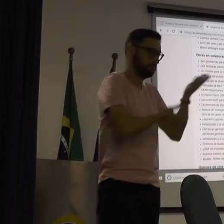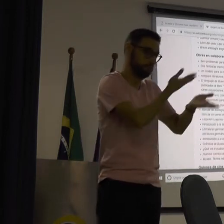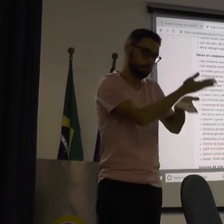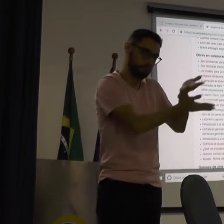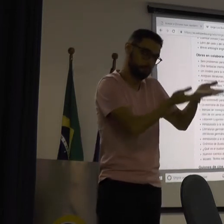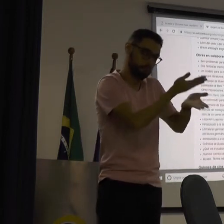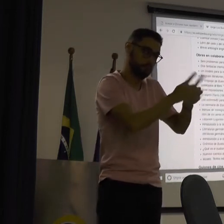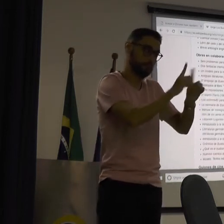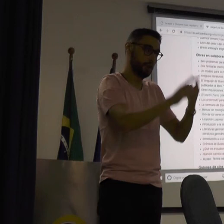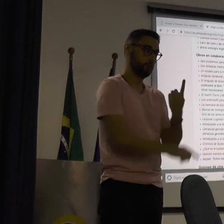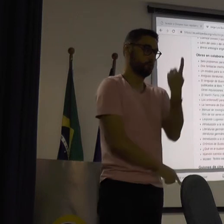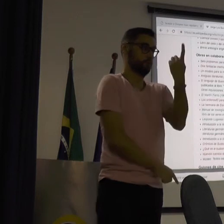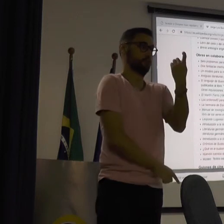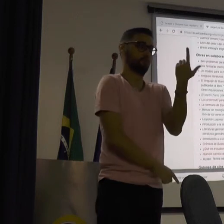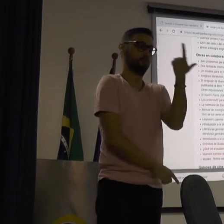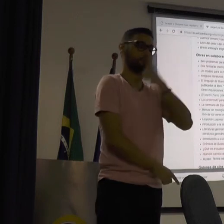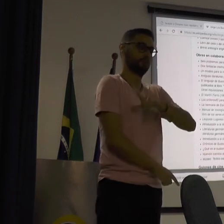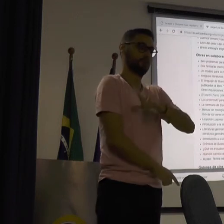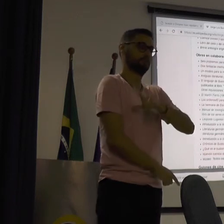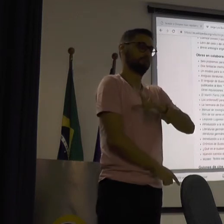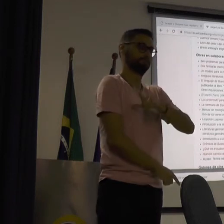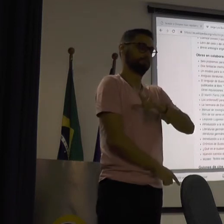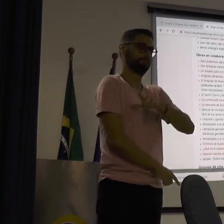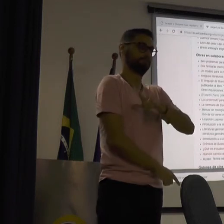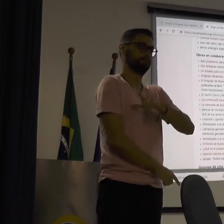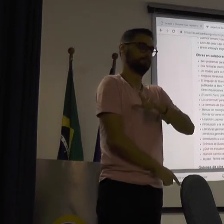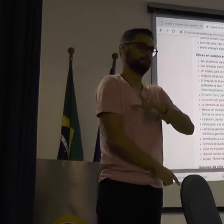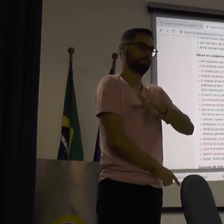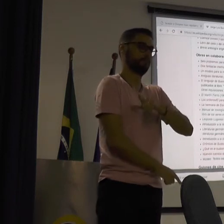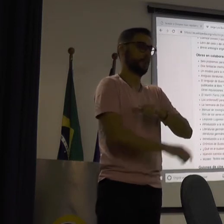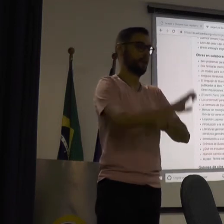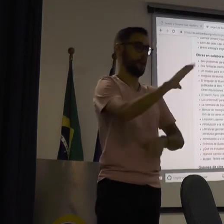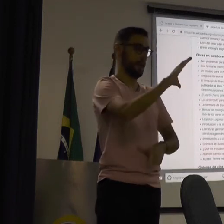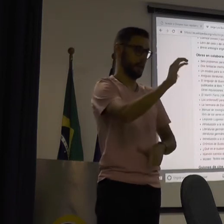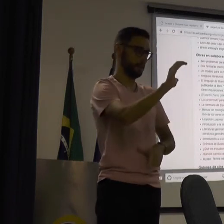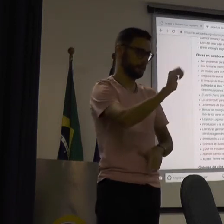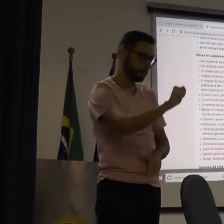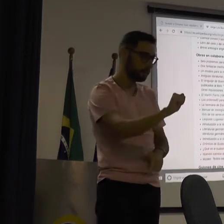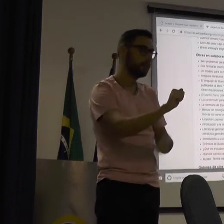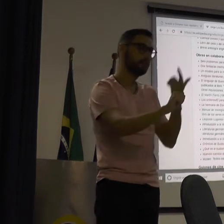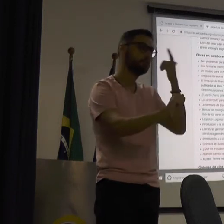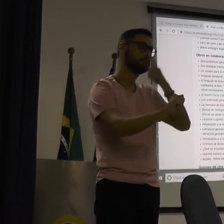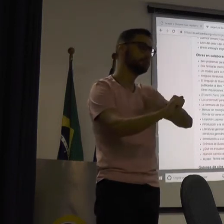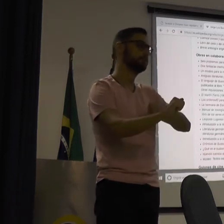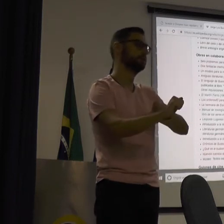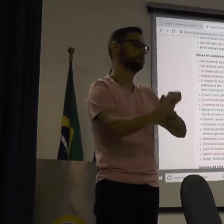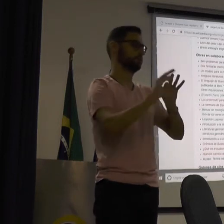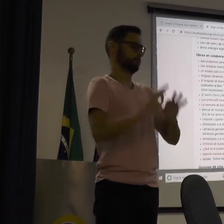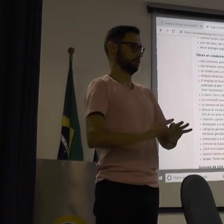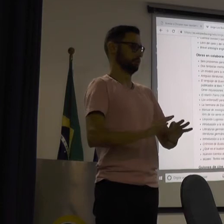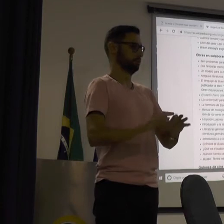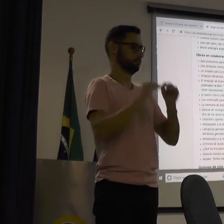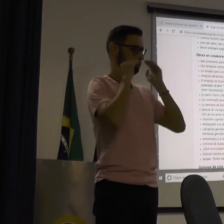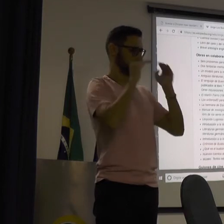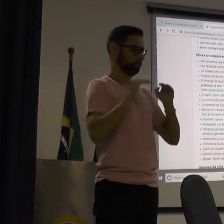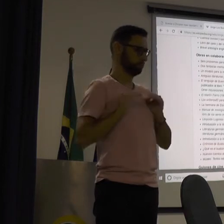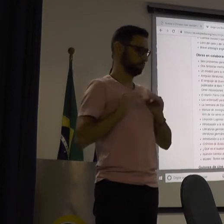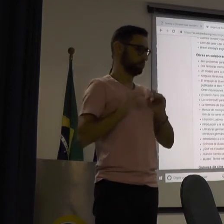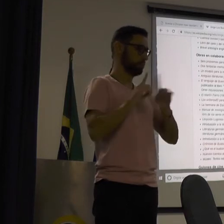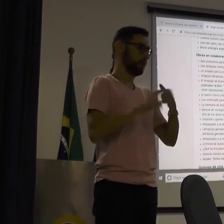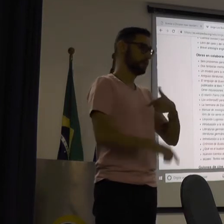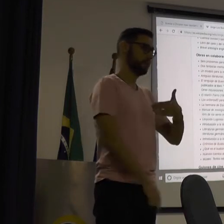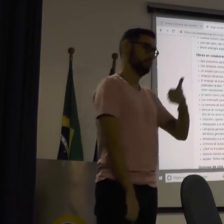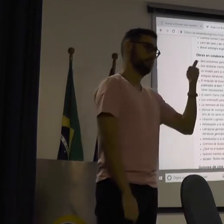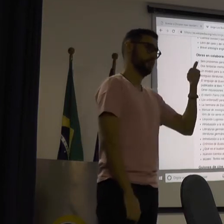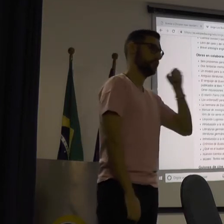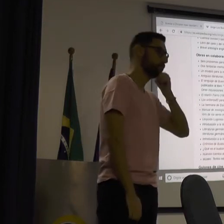Eça de Queiroz não entrou nesse jogo, de uma elegância, né? Ganhou a parada. Eu prefiro o Machado. Eu gosto dos dois, né? Mas